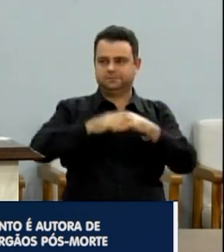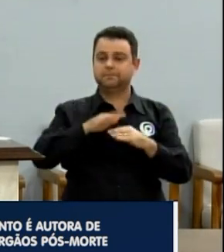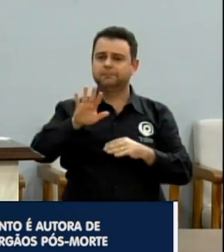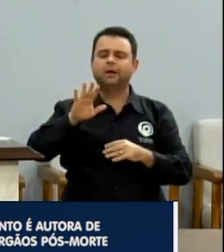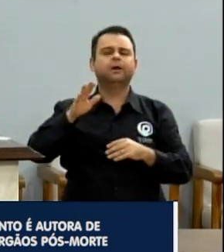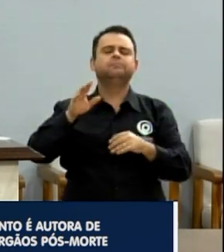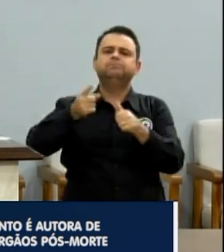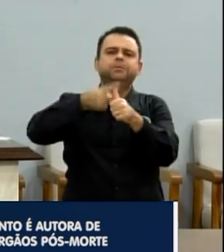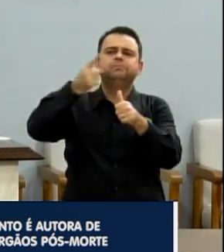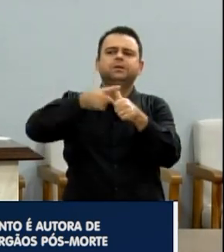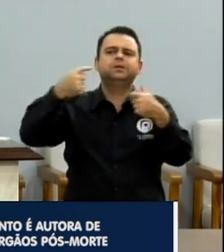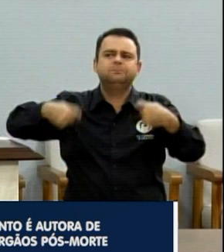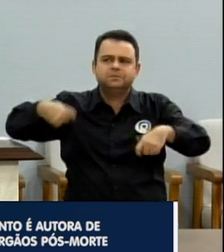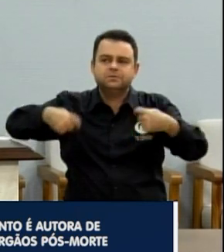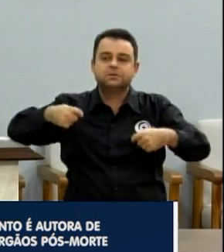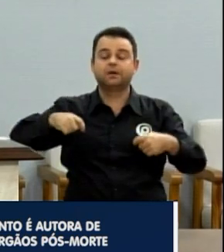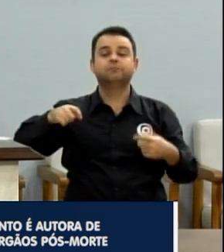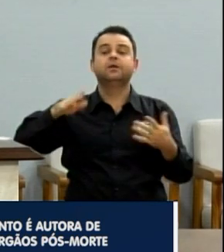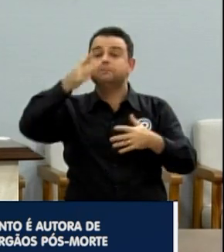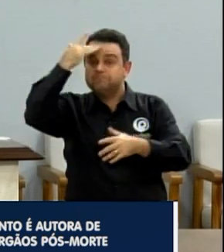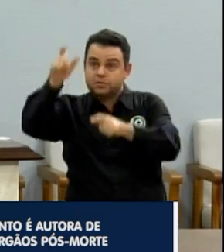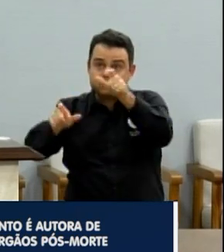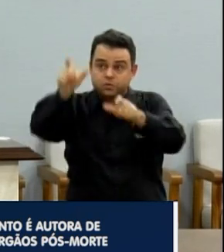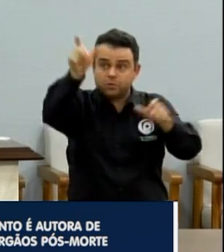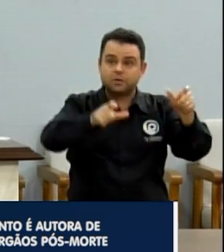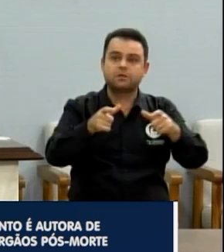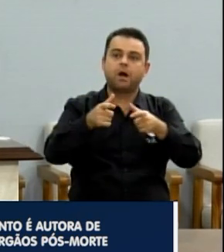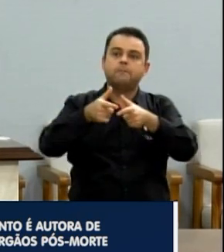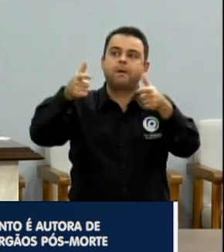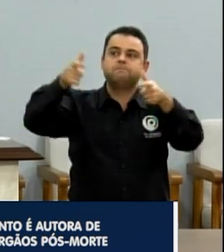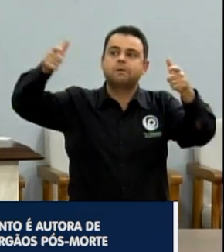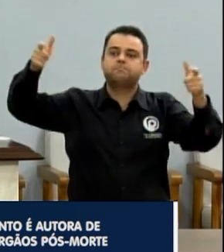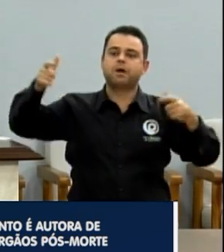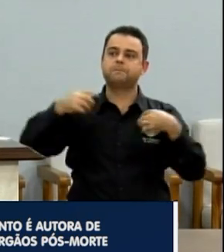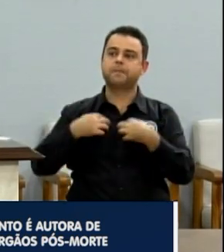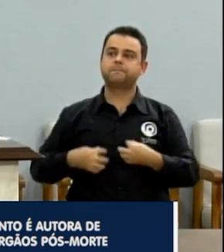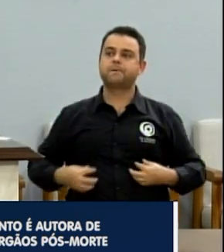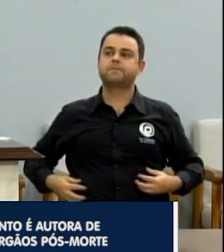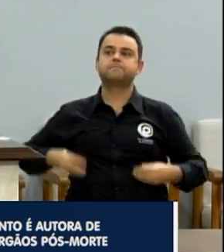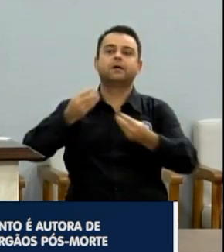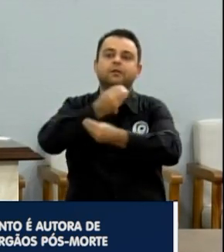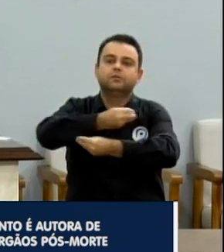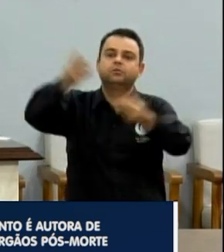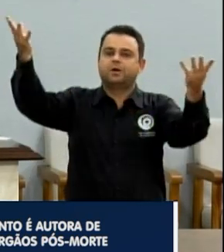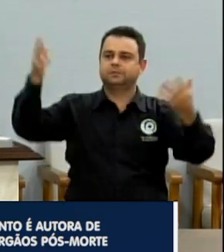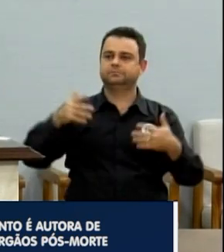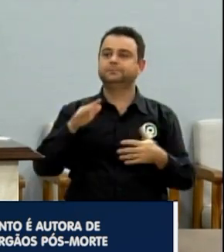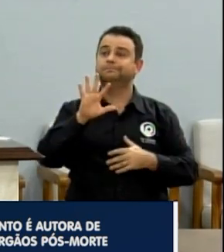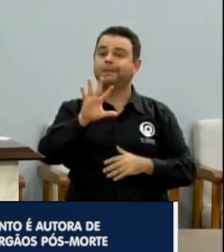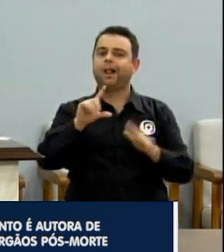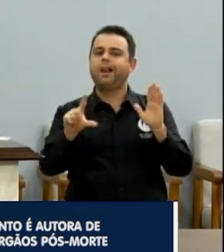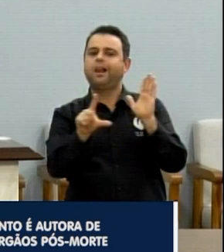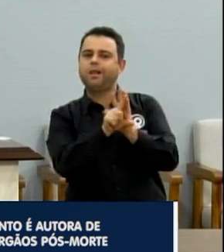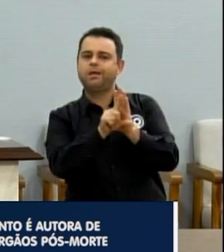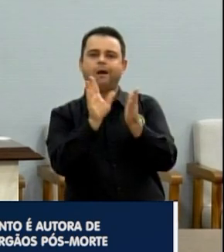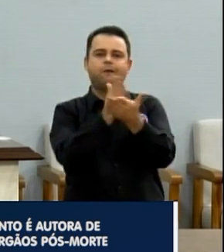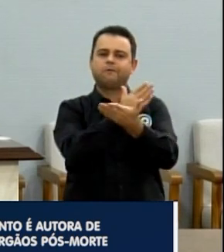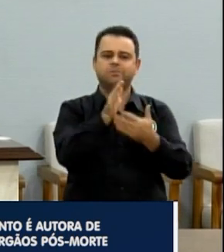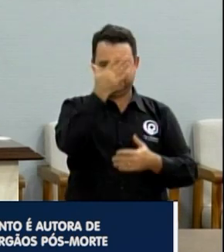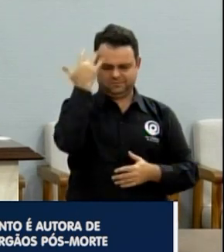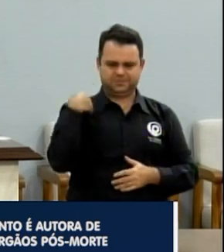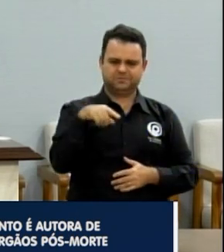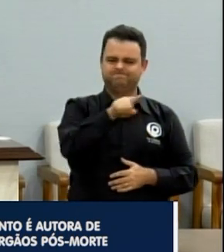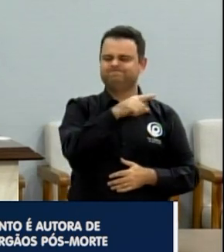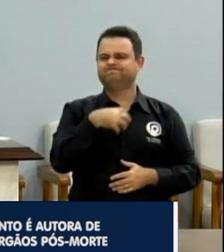para diminuir a fila de transplantes. Só que essa lei anterior, ela não foi bem recebida pelo povo e nem atingiu